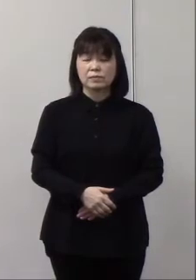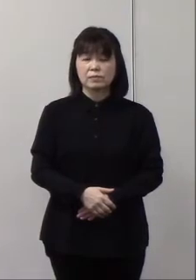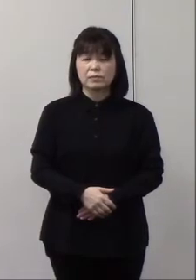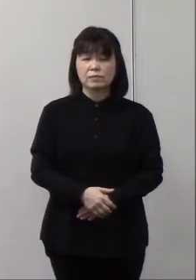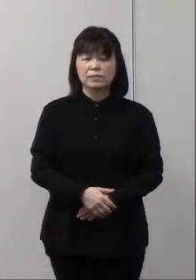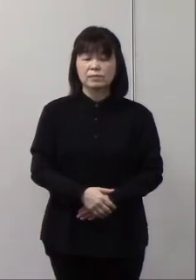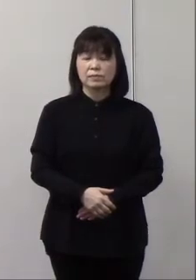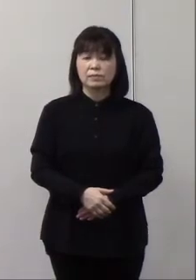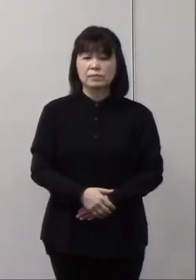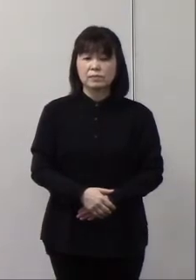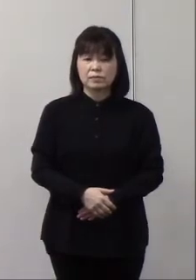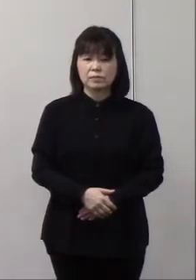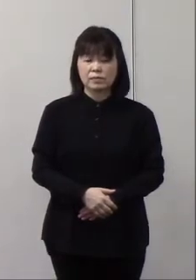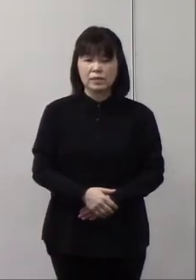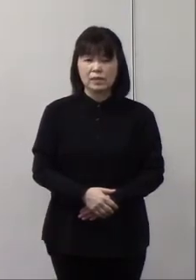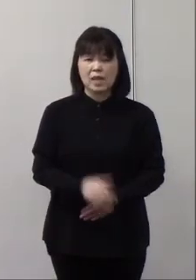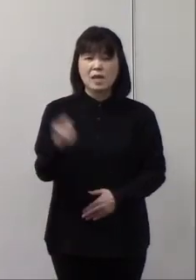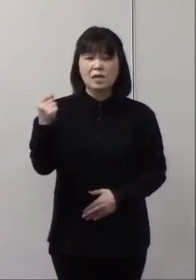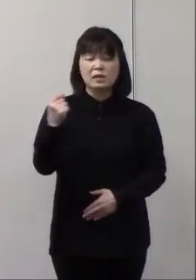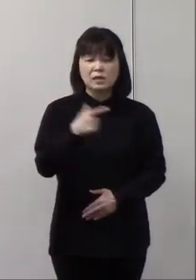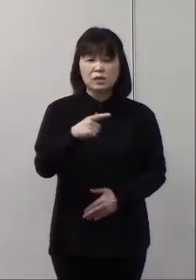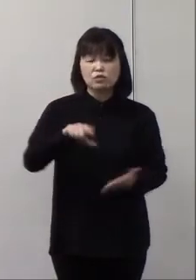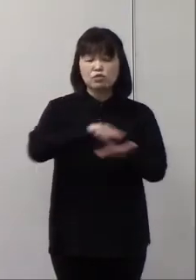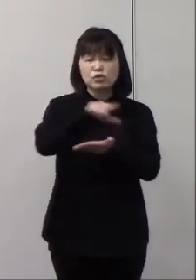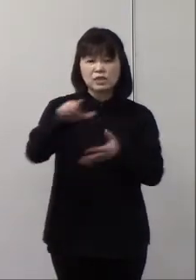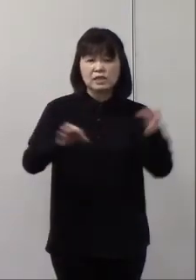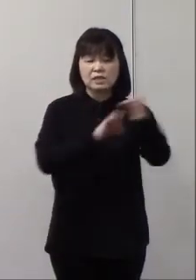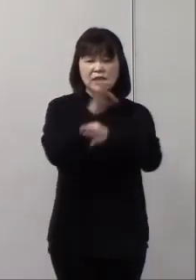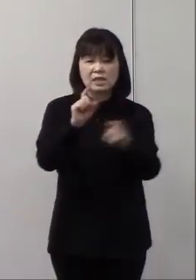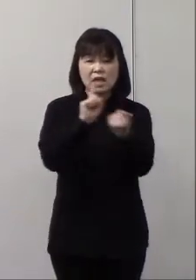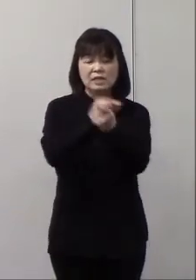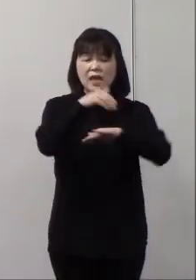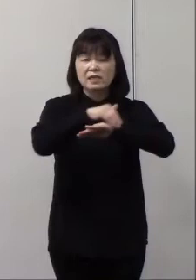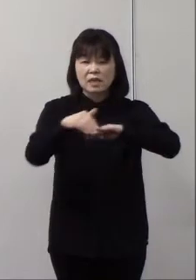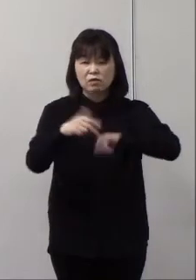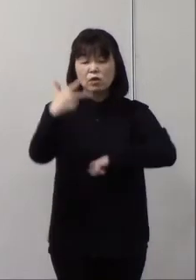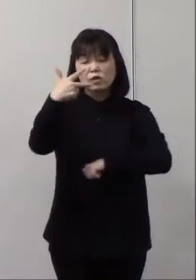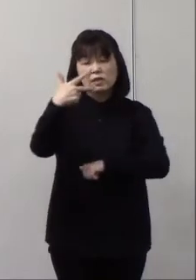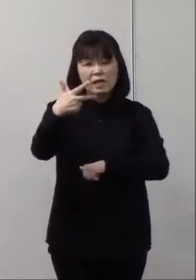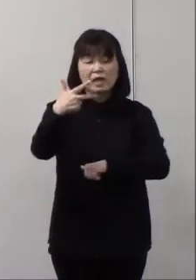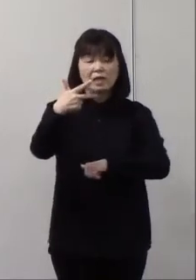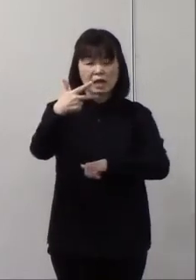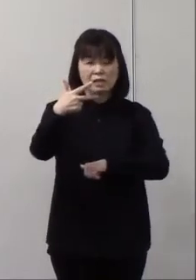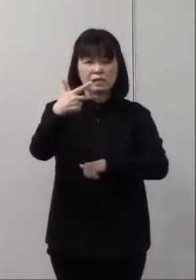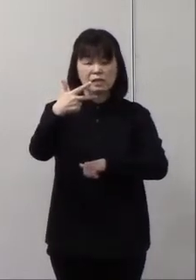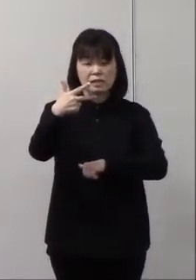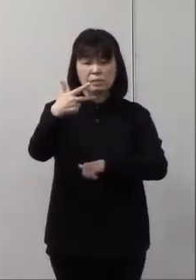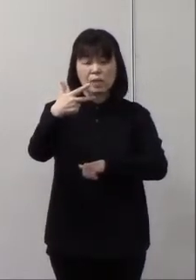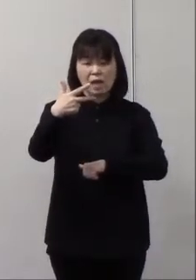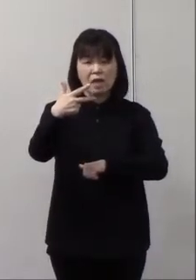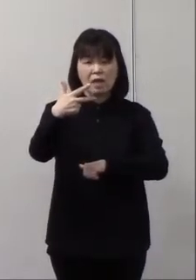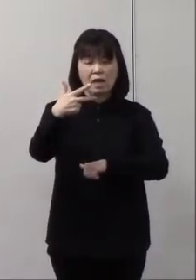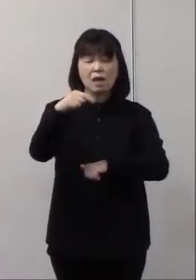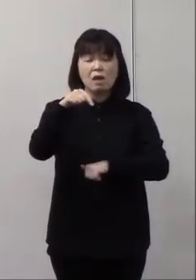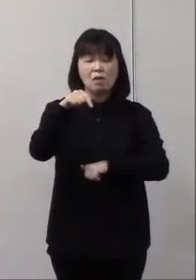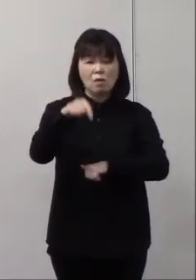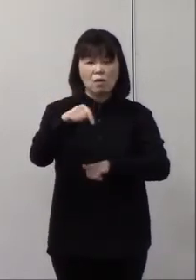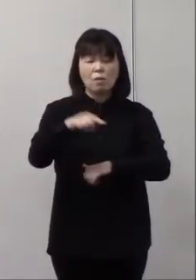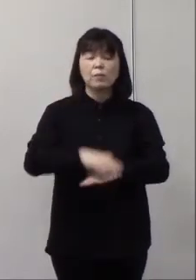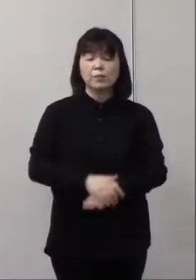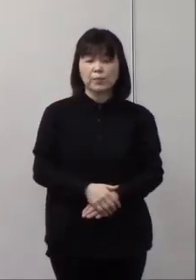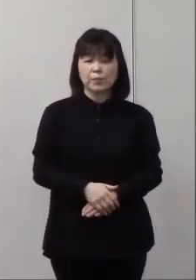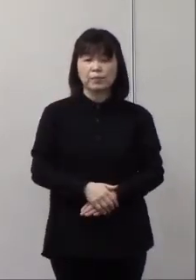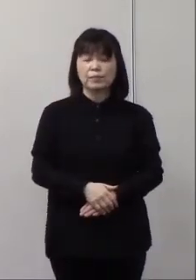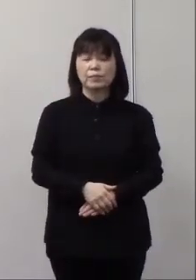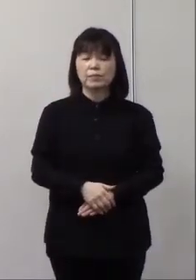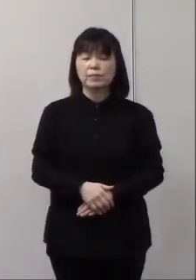緊急地域経済対策の第7弾もここに、 ですから再三言い